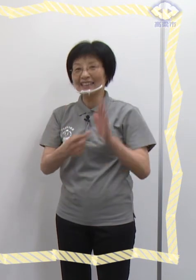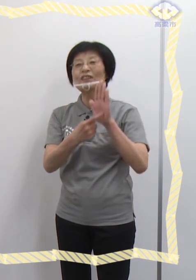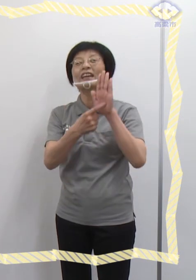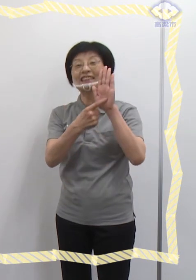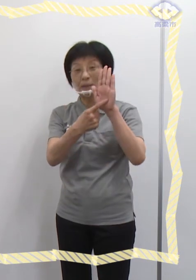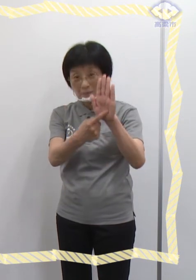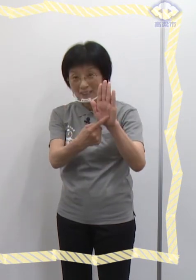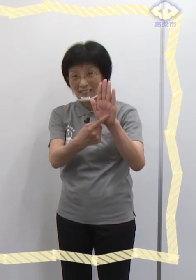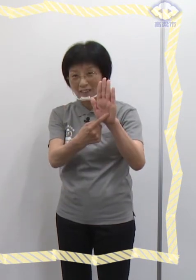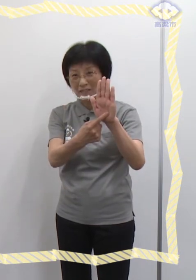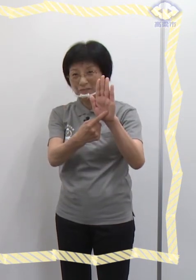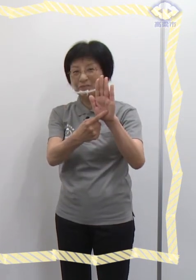表現してみましょう。 はい、